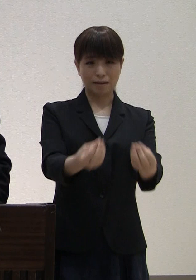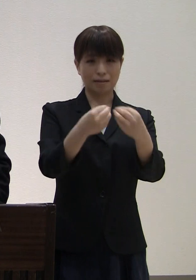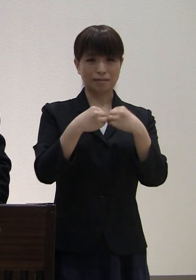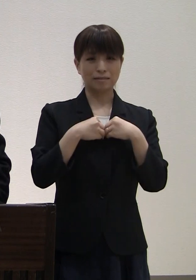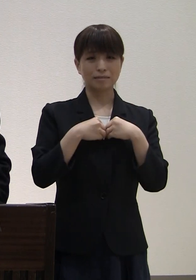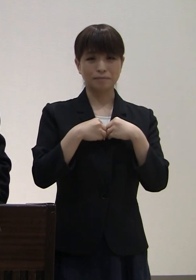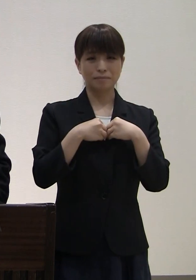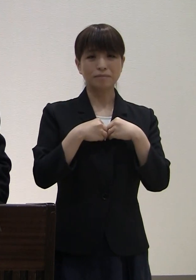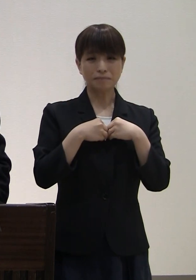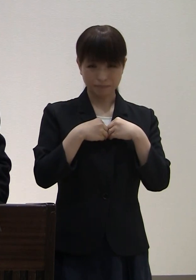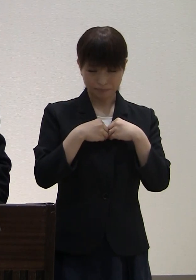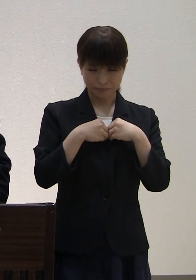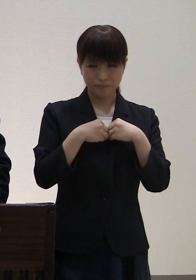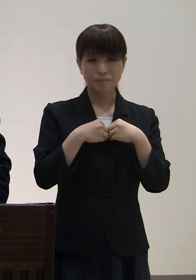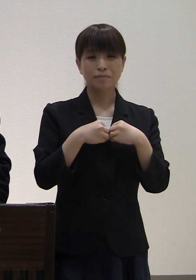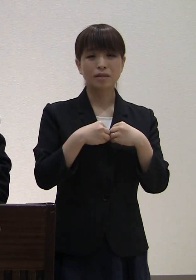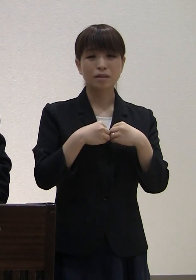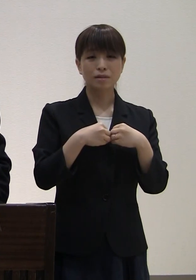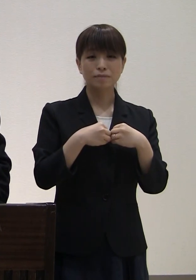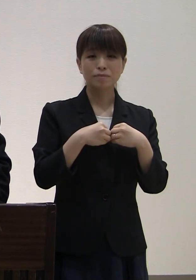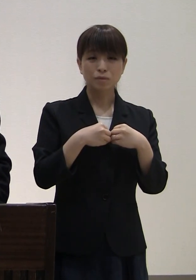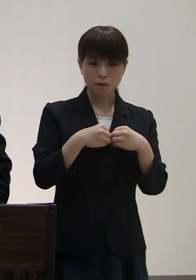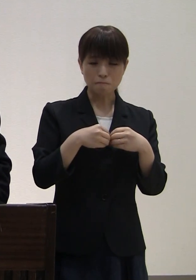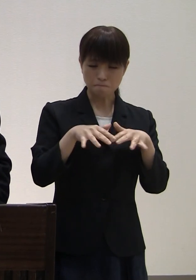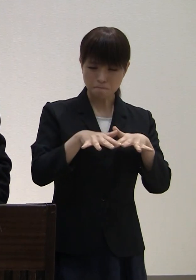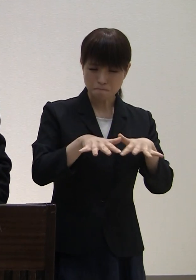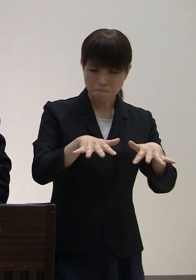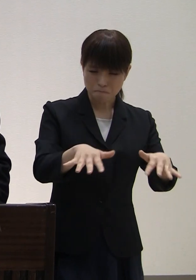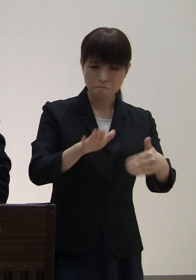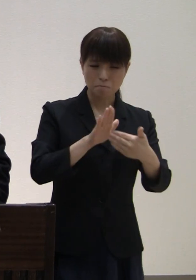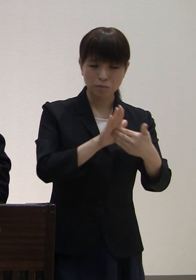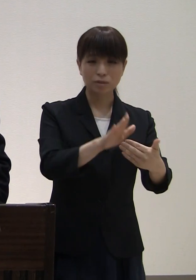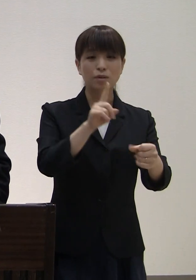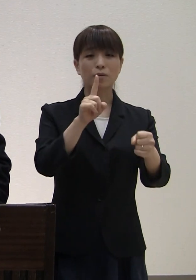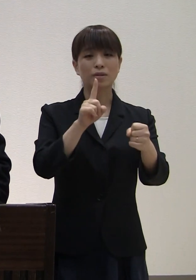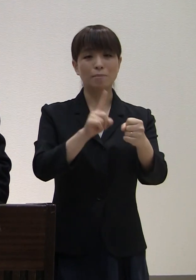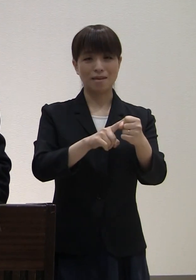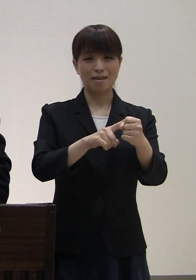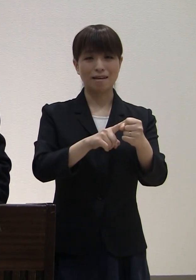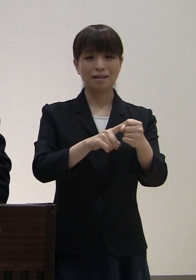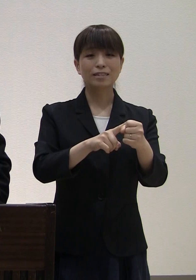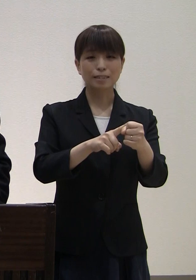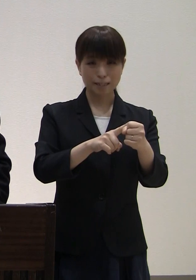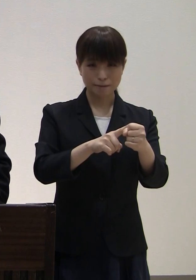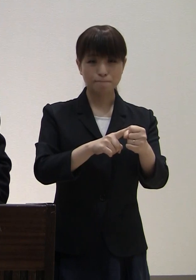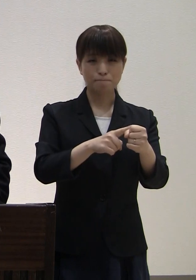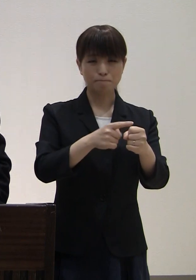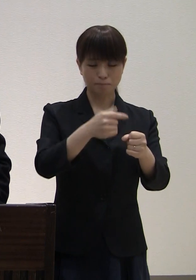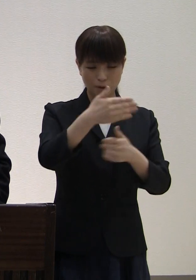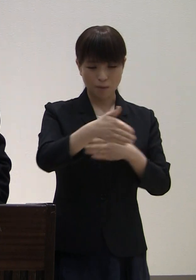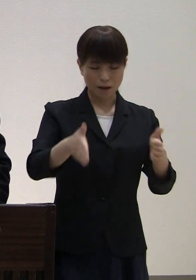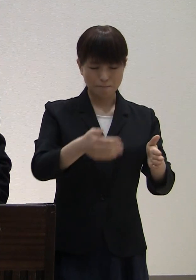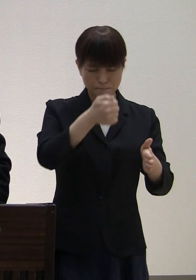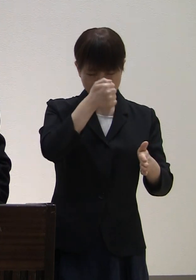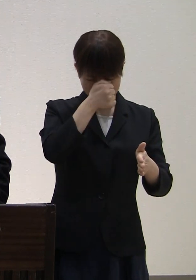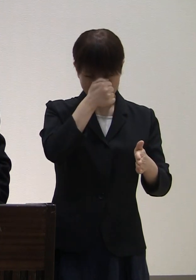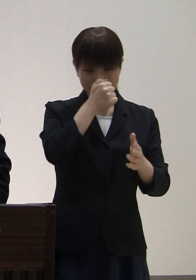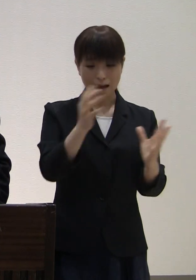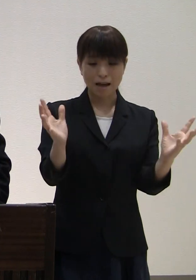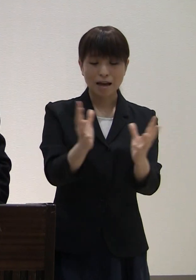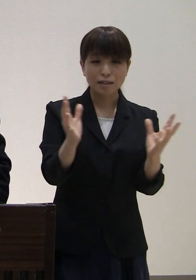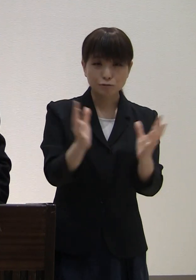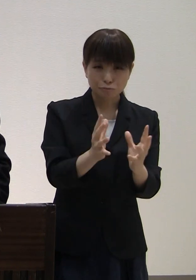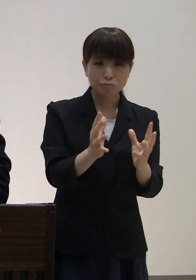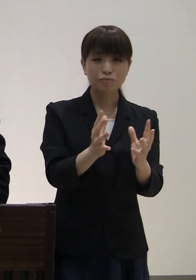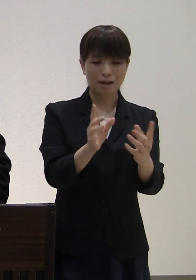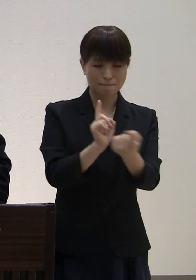染集団による感染拡大防止のため、密閉、密集、密接の3